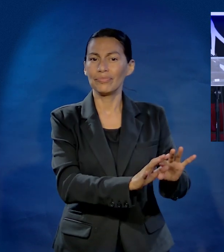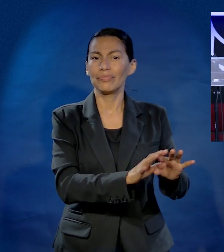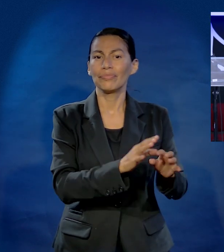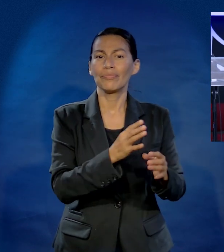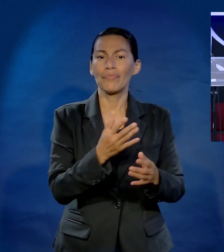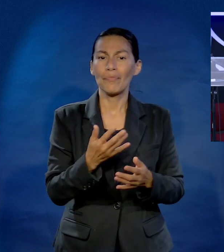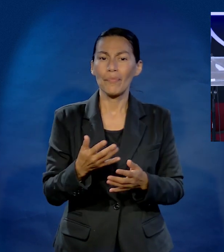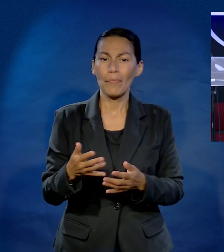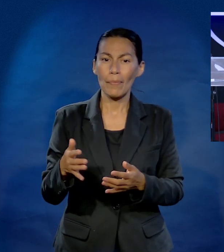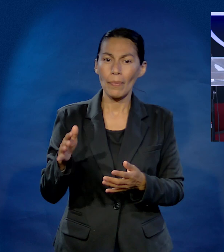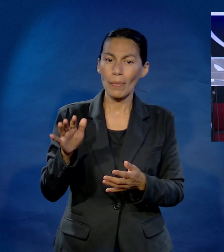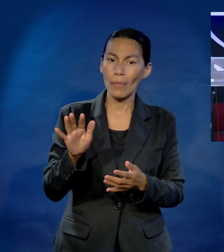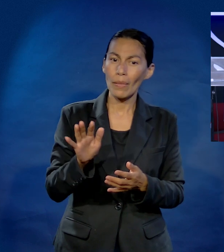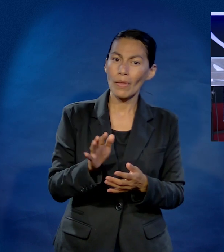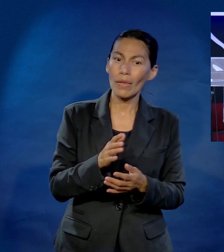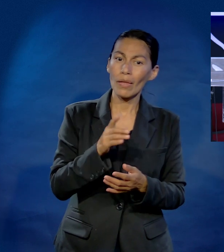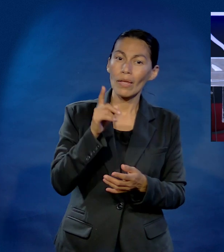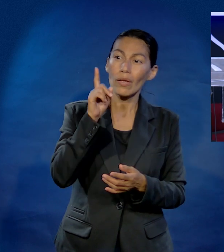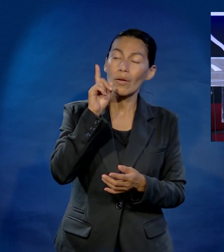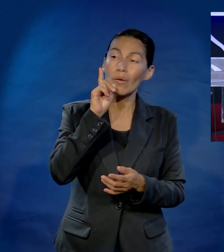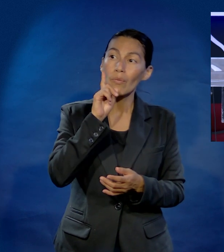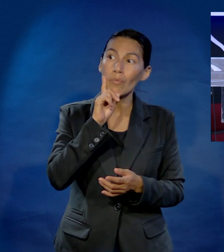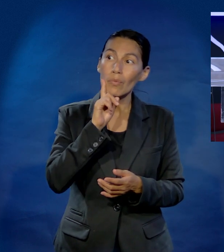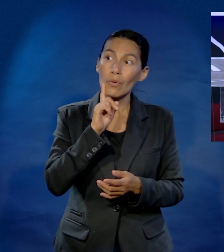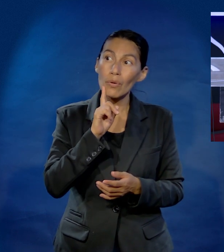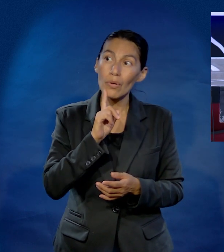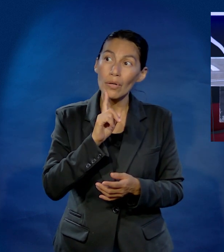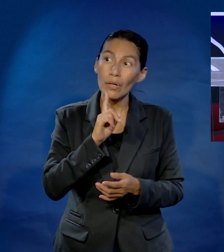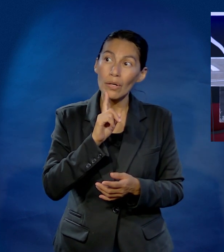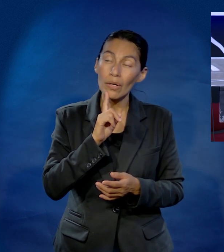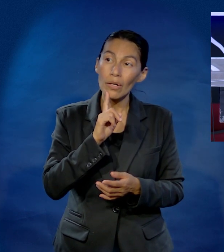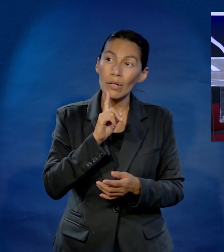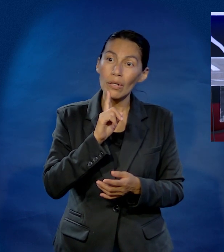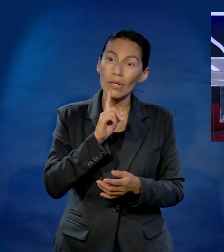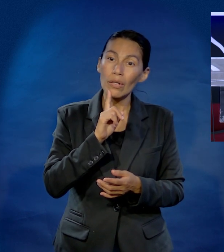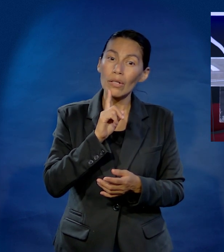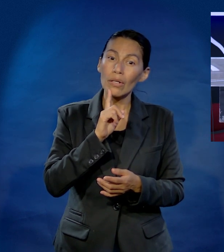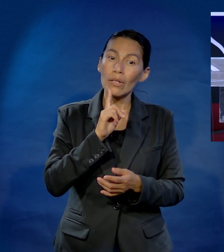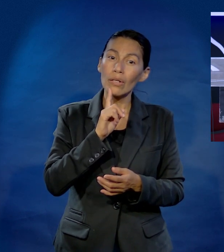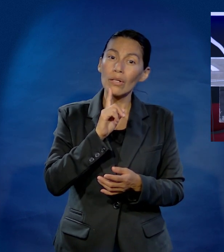Cuenta la historia que un día la guerra dejó